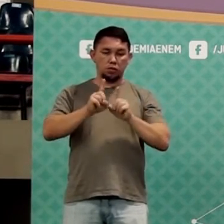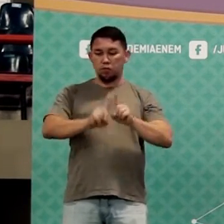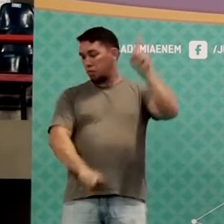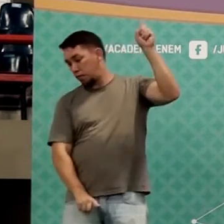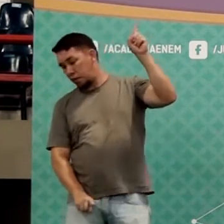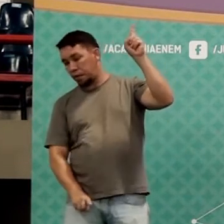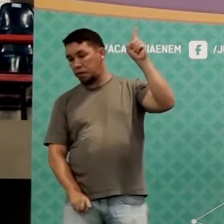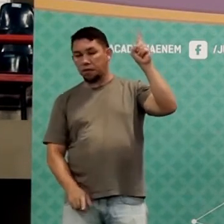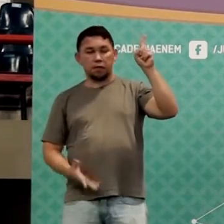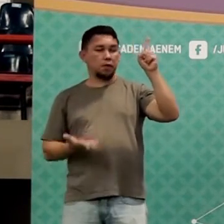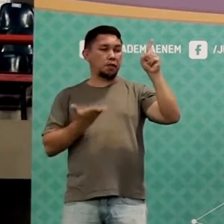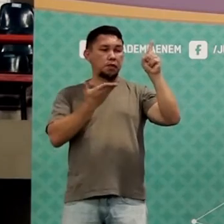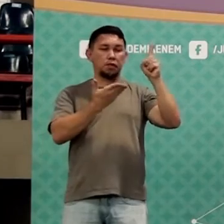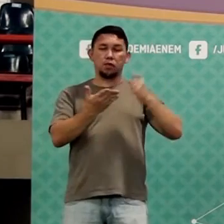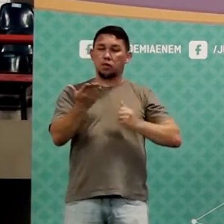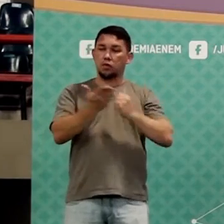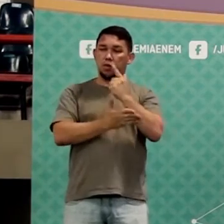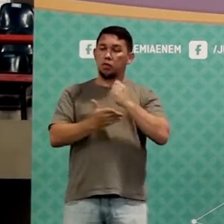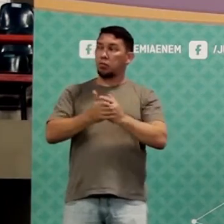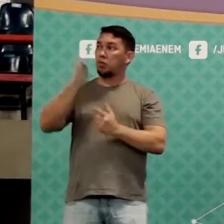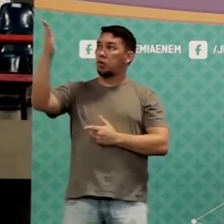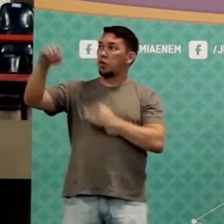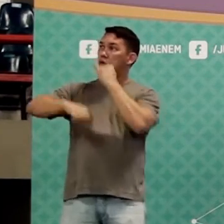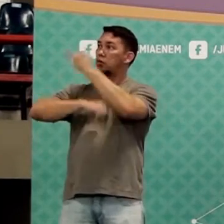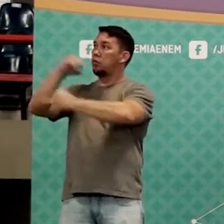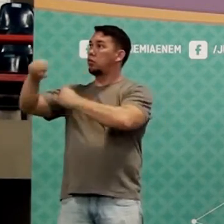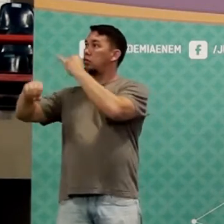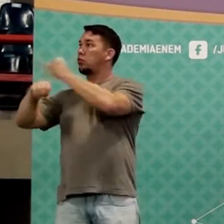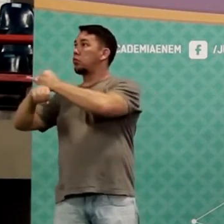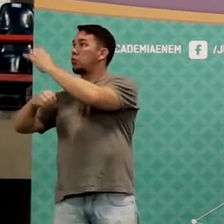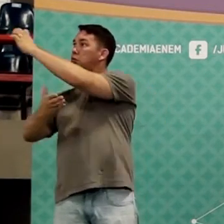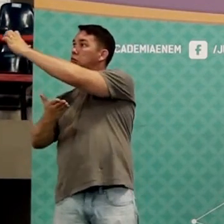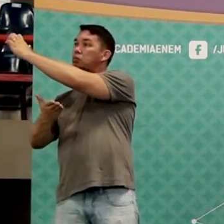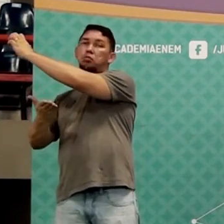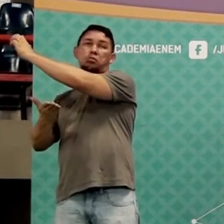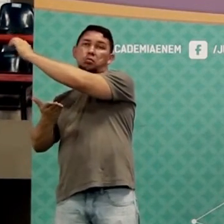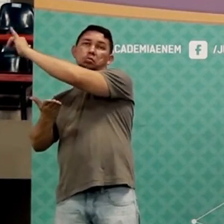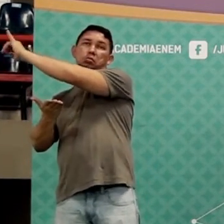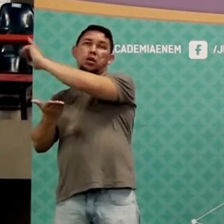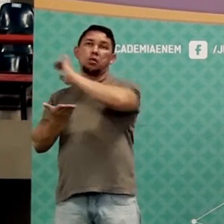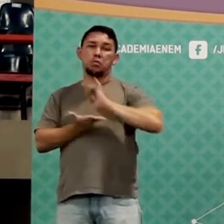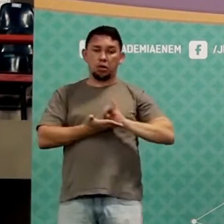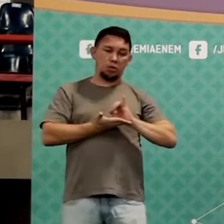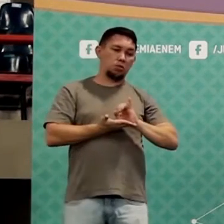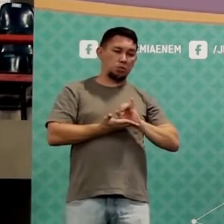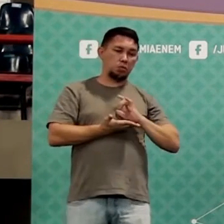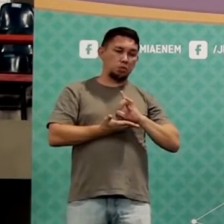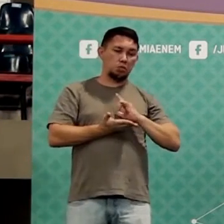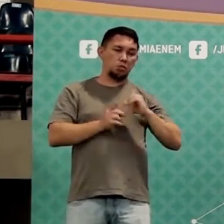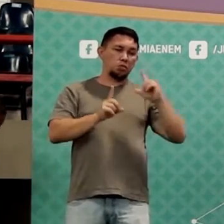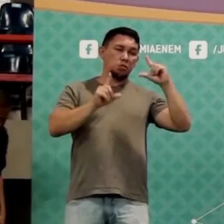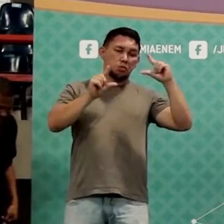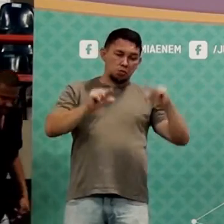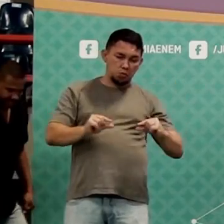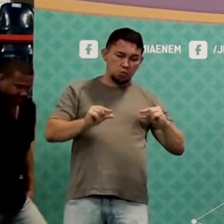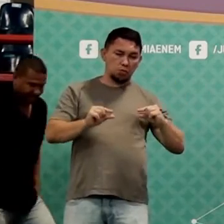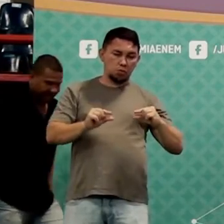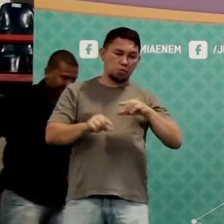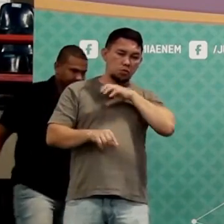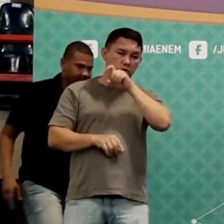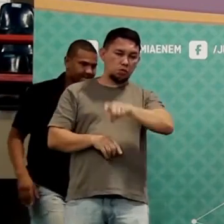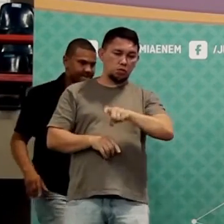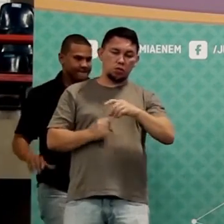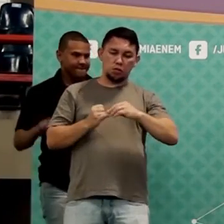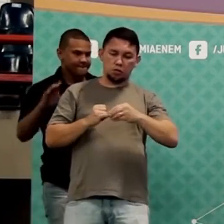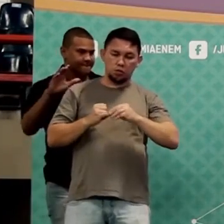disparou, a gente compra feijão importado, a gente importa feijão, e a gente reduziu os impostos